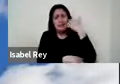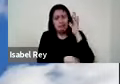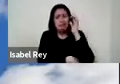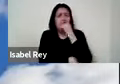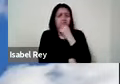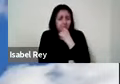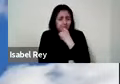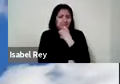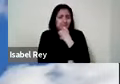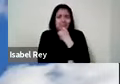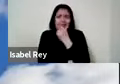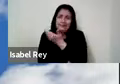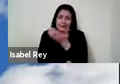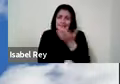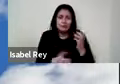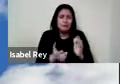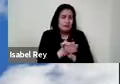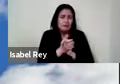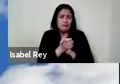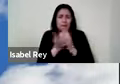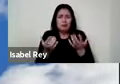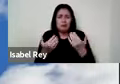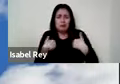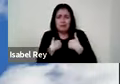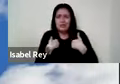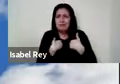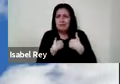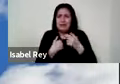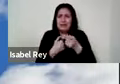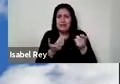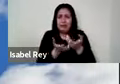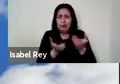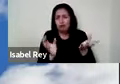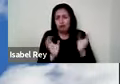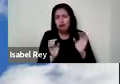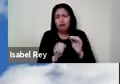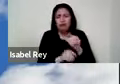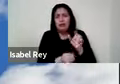tengo unos amigos animalitos móviles que les llamo, así es que